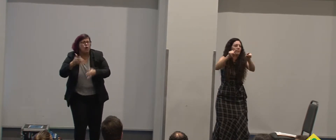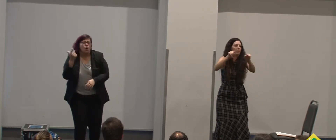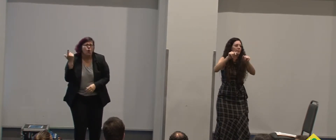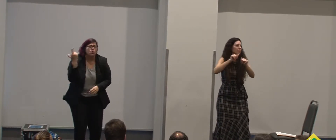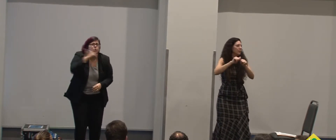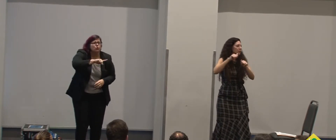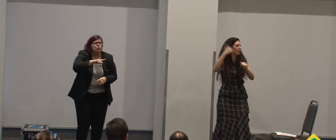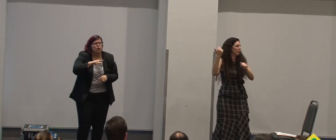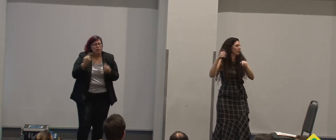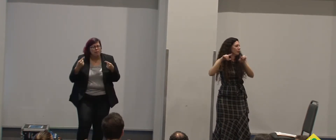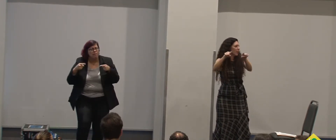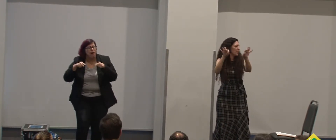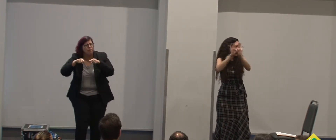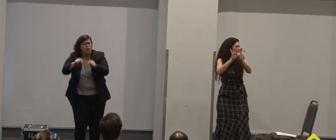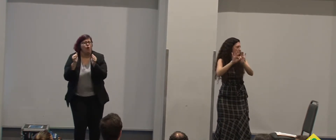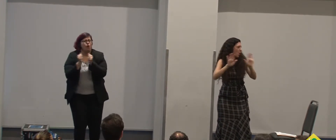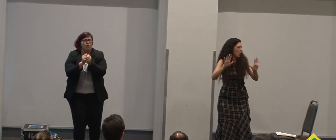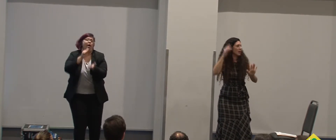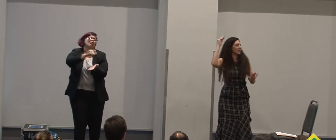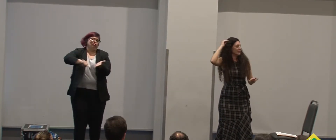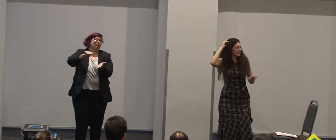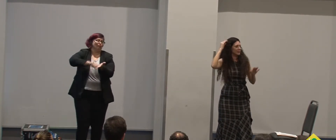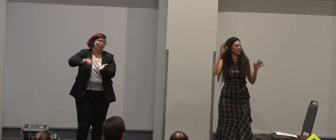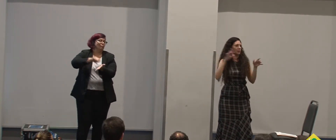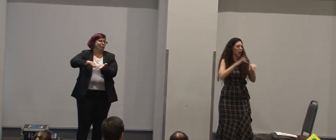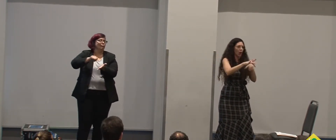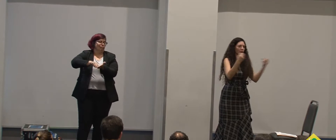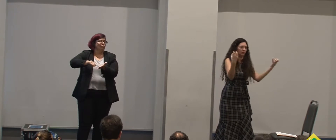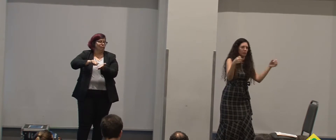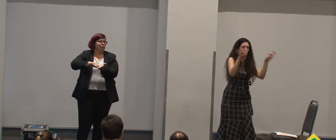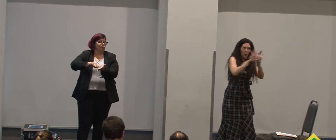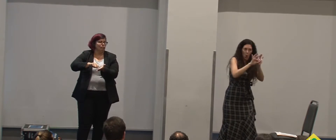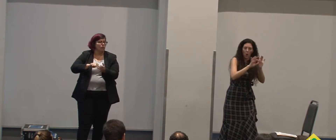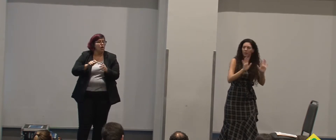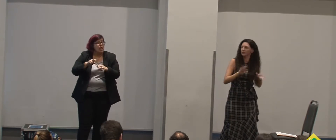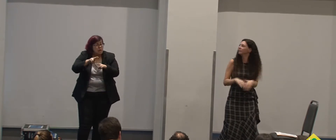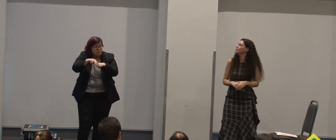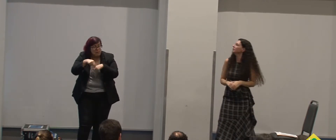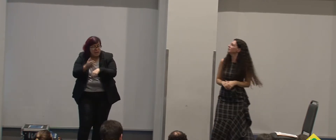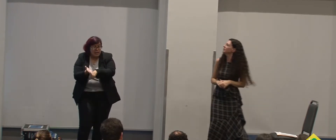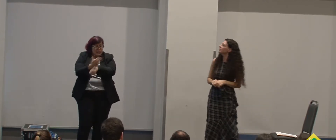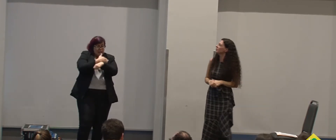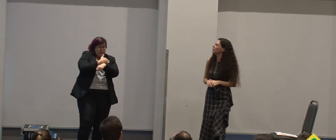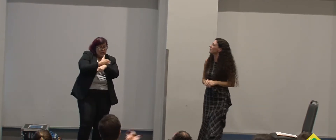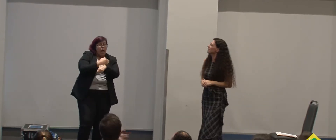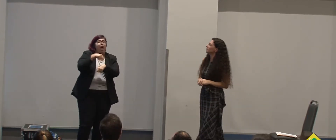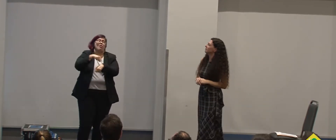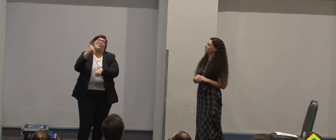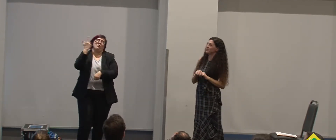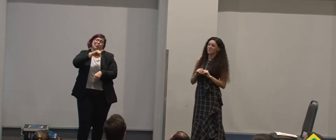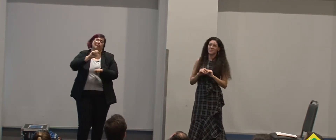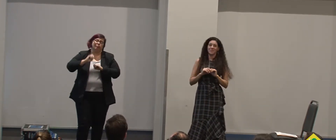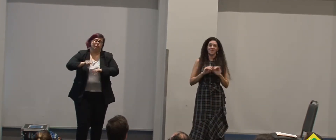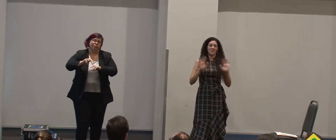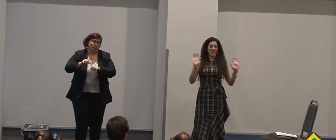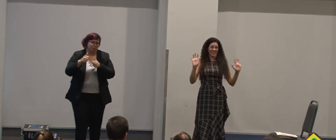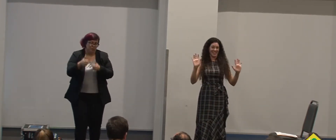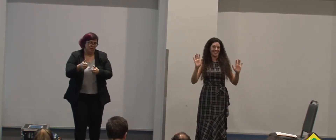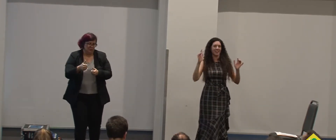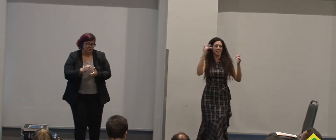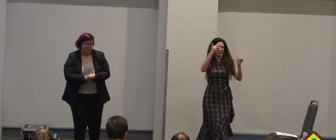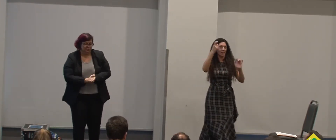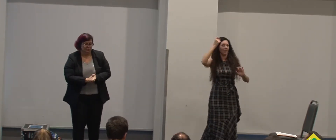aprendizagem. A questão da aquisição da Libras, isso de forma simultânea com a modalidade escrita de uma outra língua.